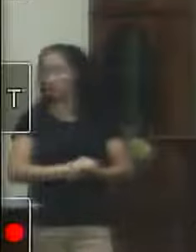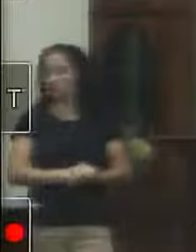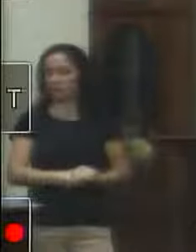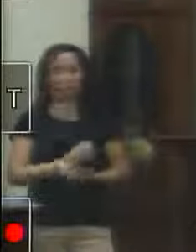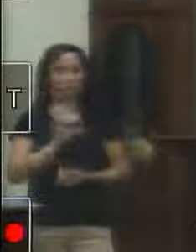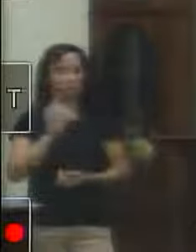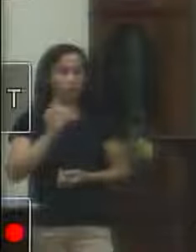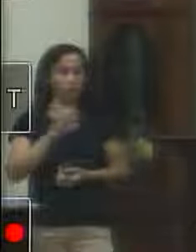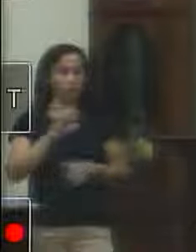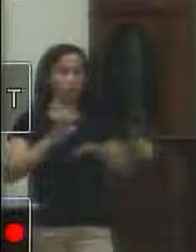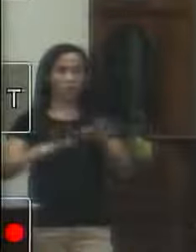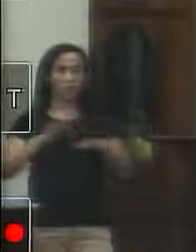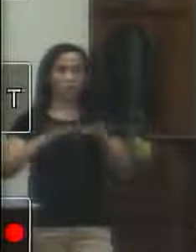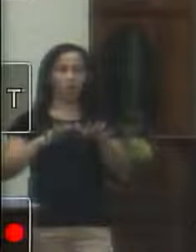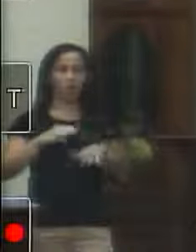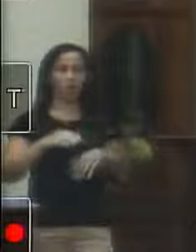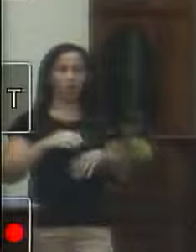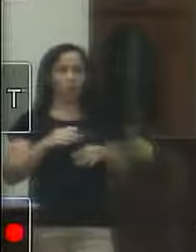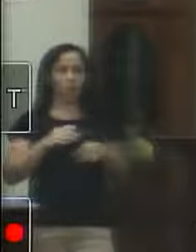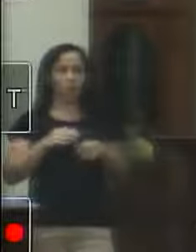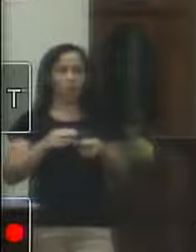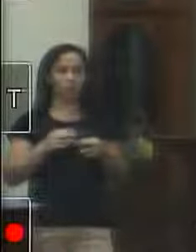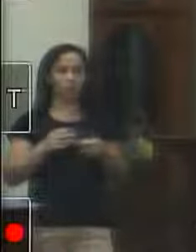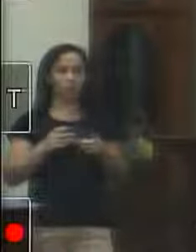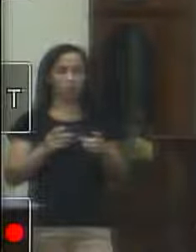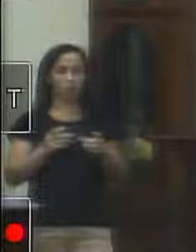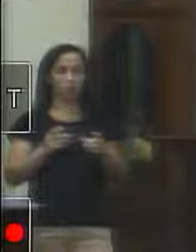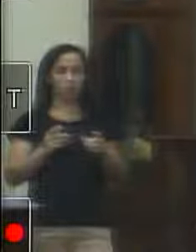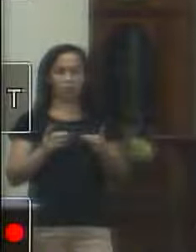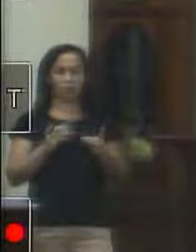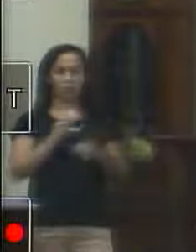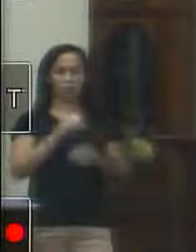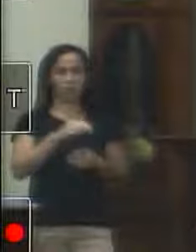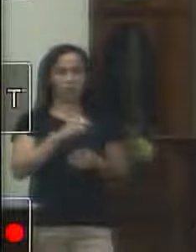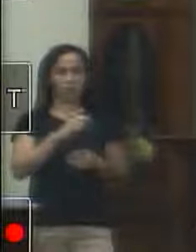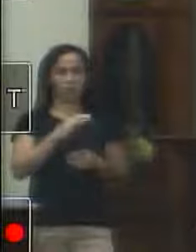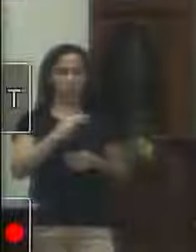somente alguns comerciantes foram multados